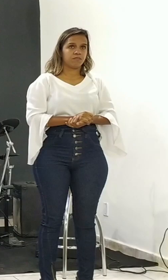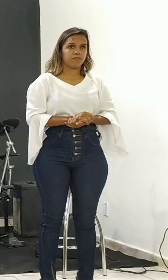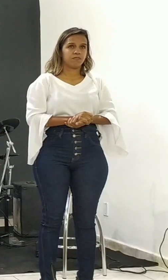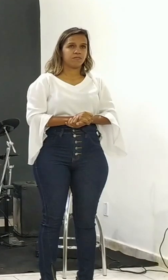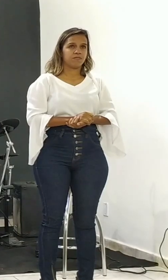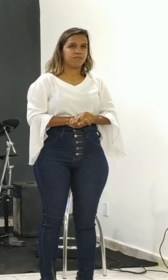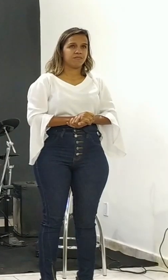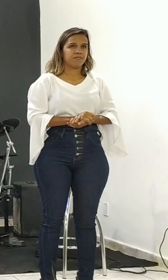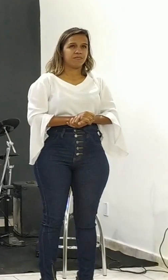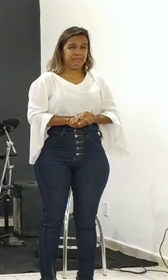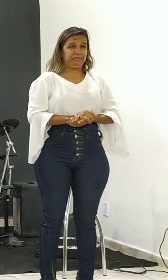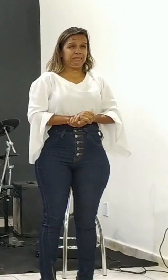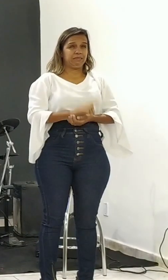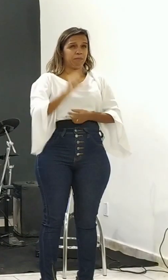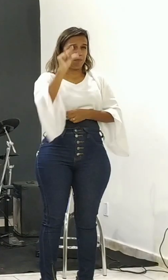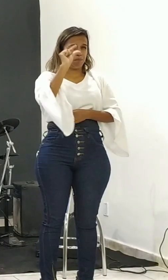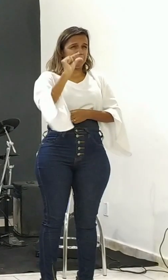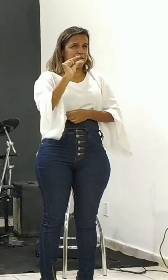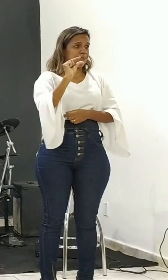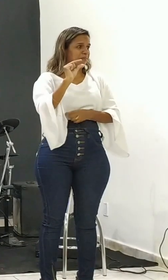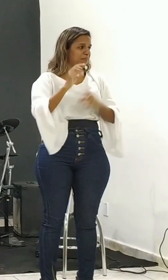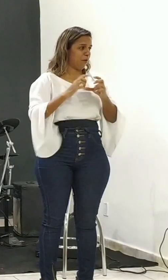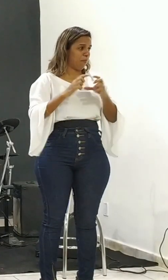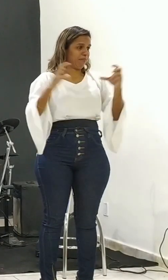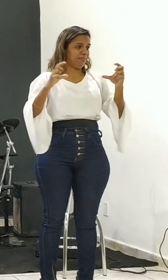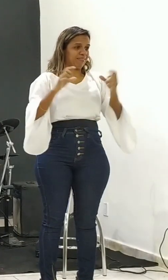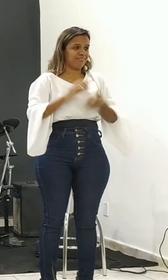Aumenta para mim, depois você vai.